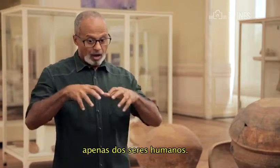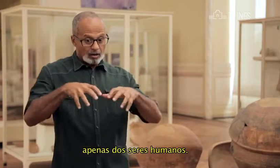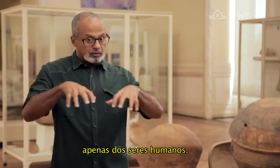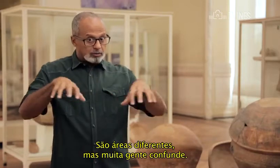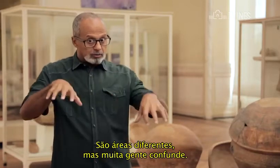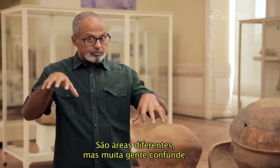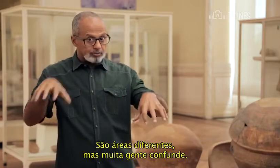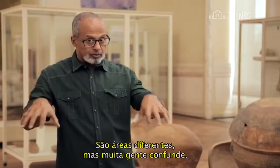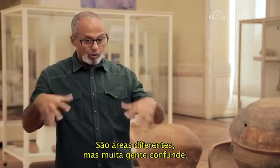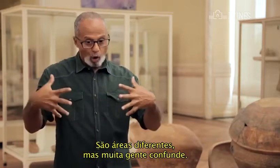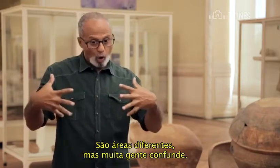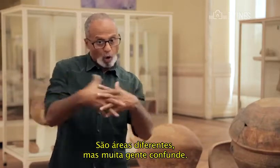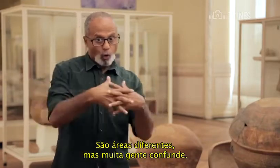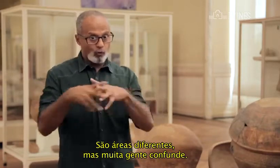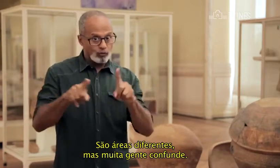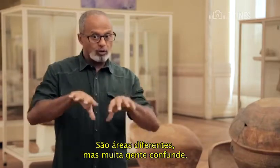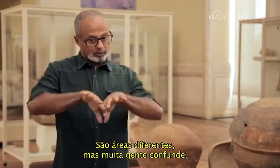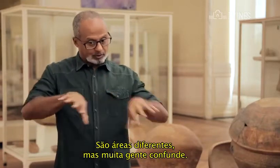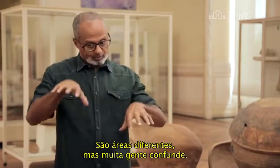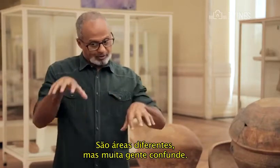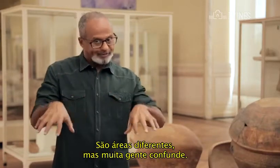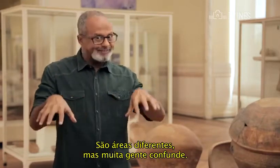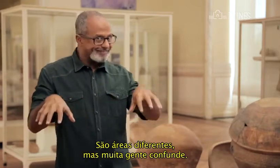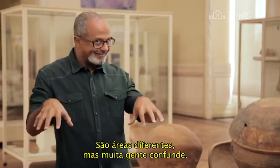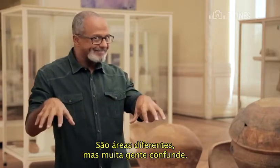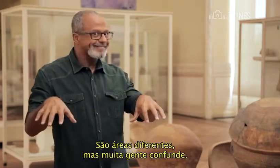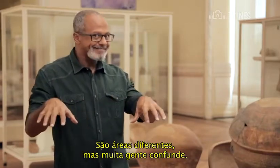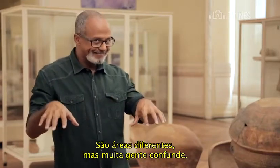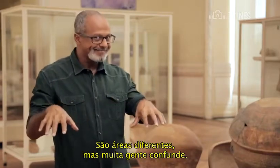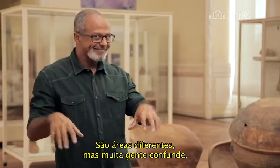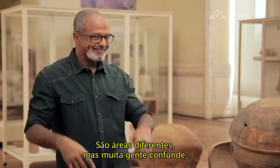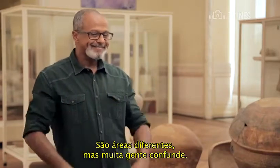São áreas diferentes. Mas muita gente confunde.